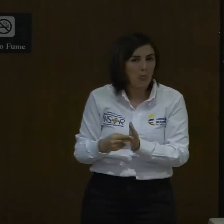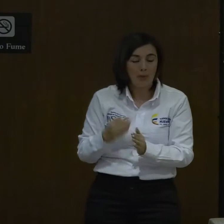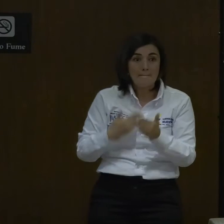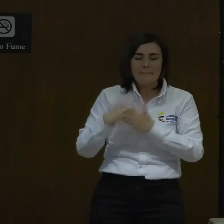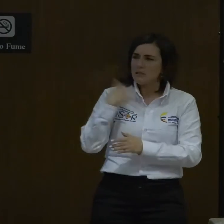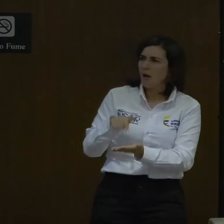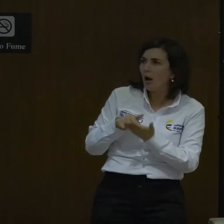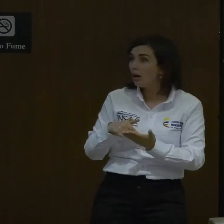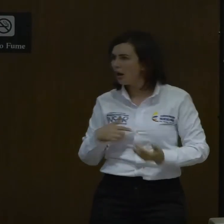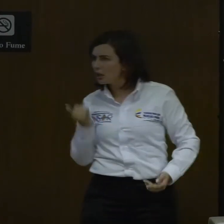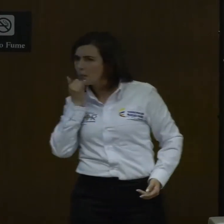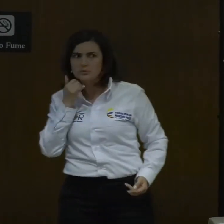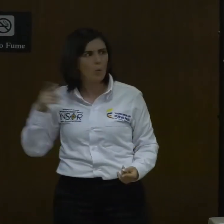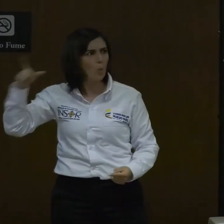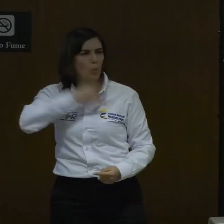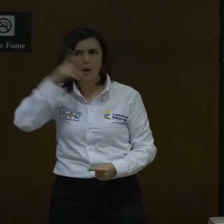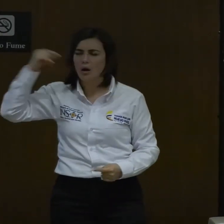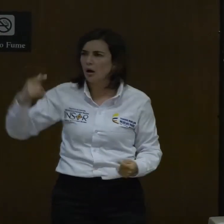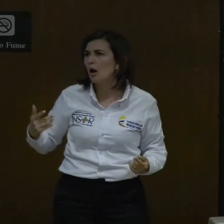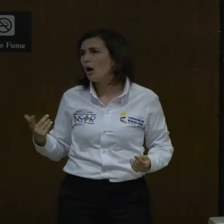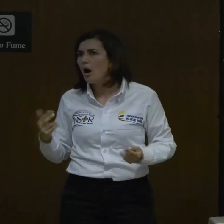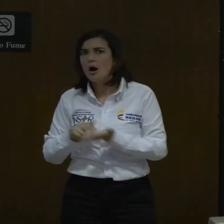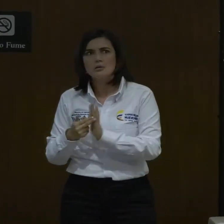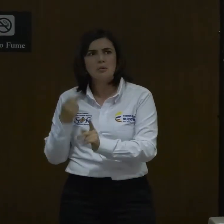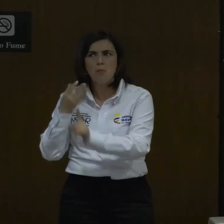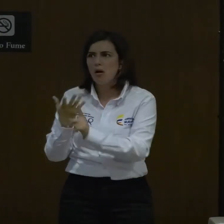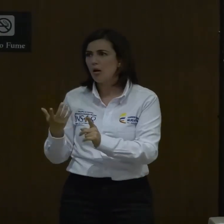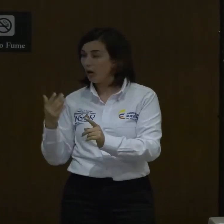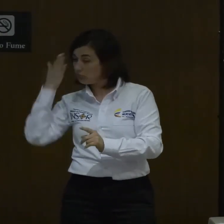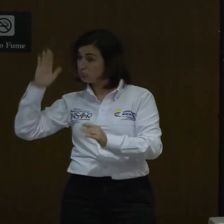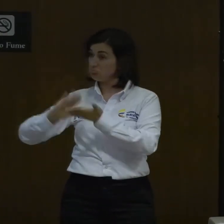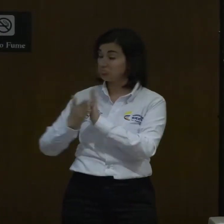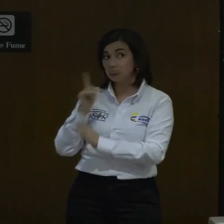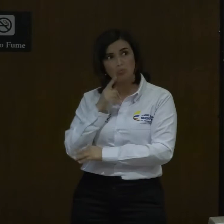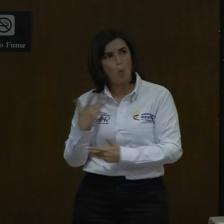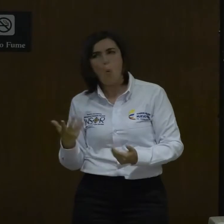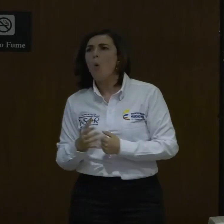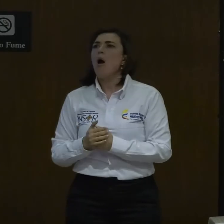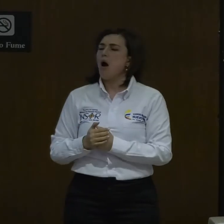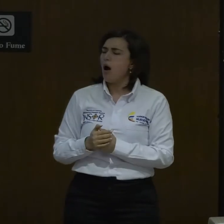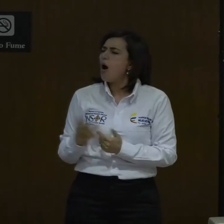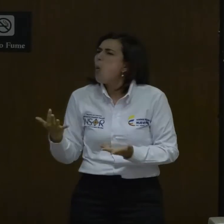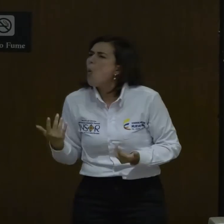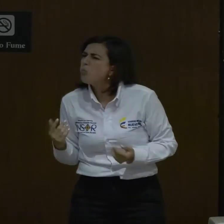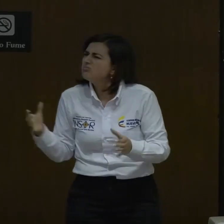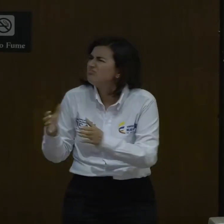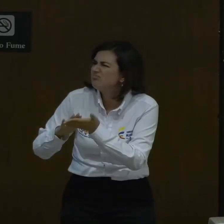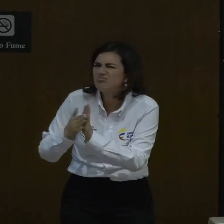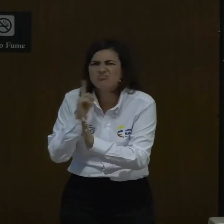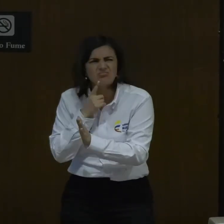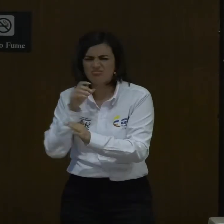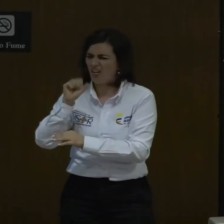sorda, de repente se enteraron de que existía esta comunidad, empezaron a aprender más acerca de